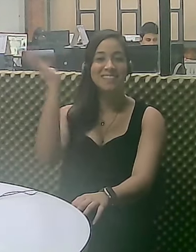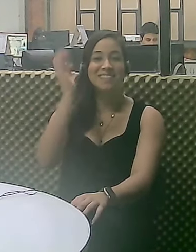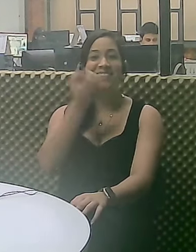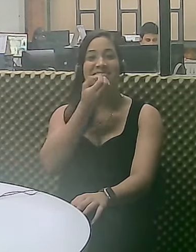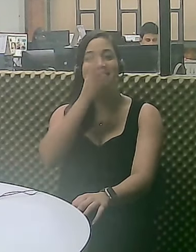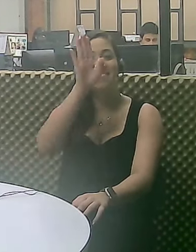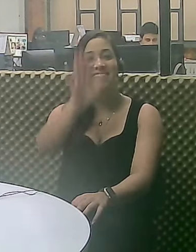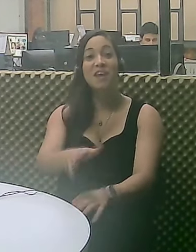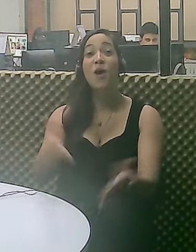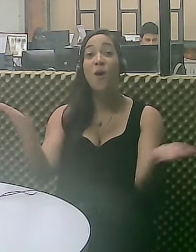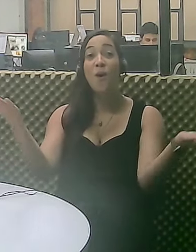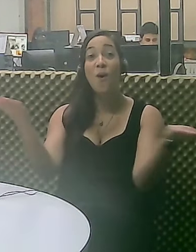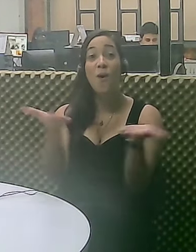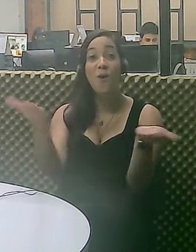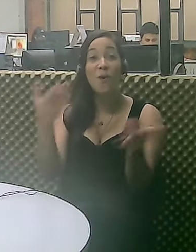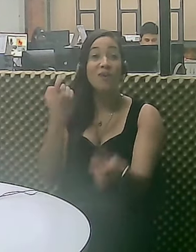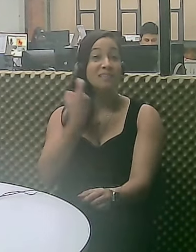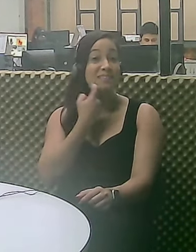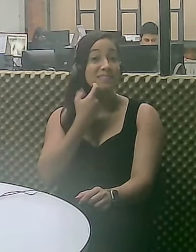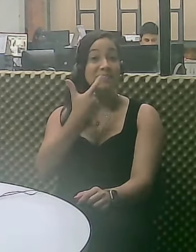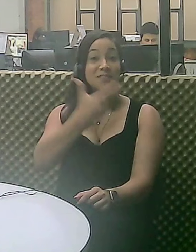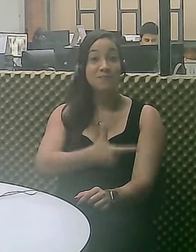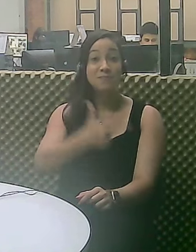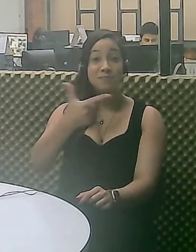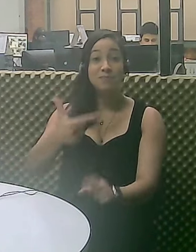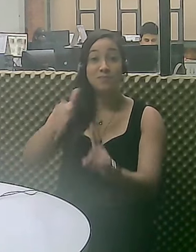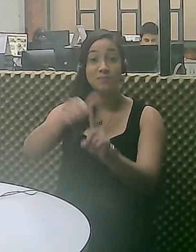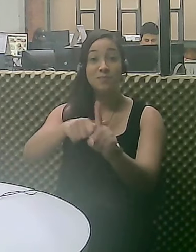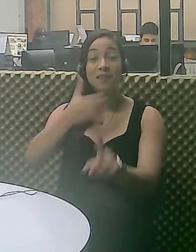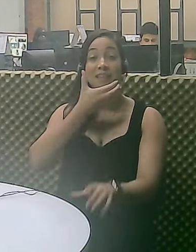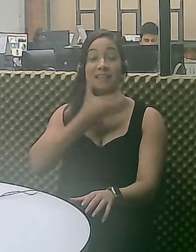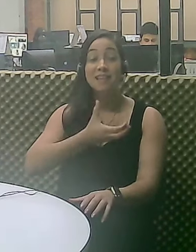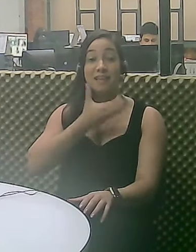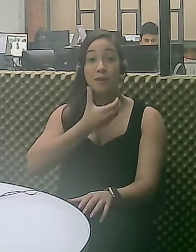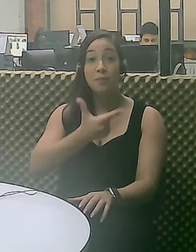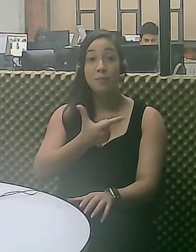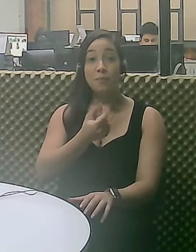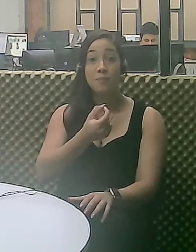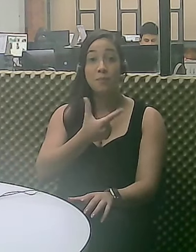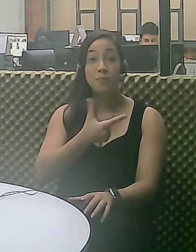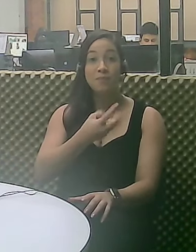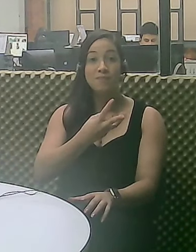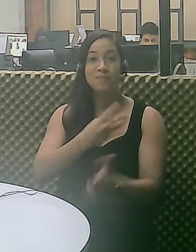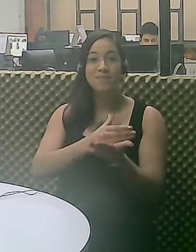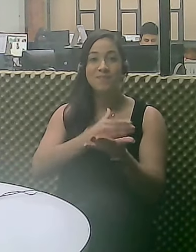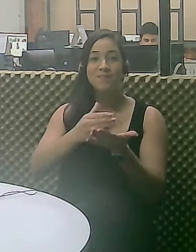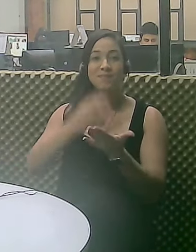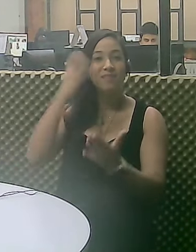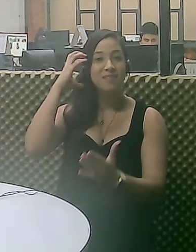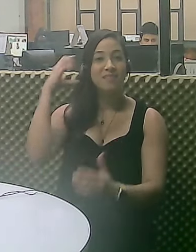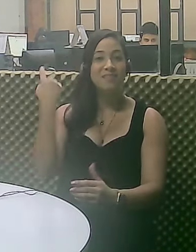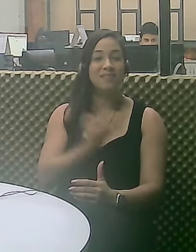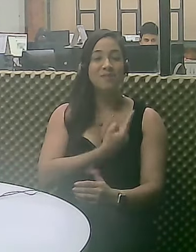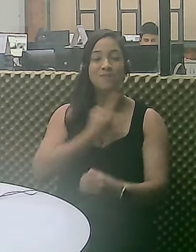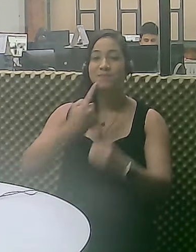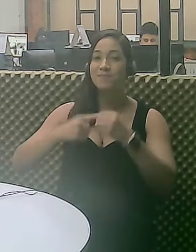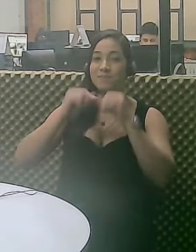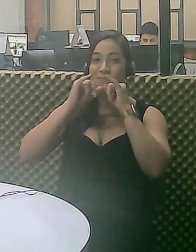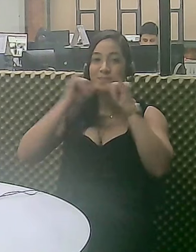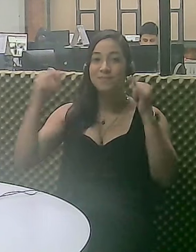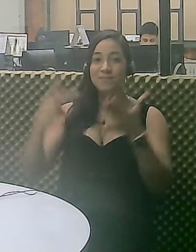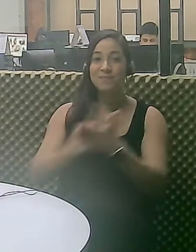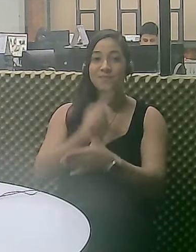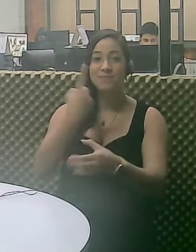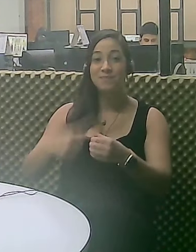Olá, boa tarde. Hoje é sexta-feira, dia 22 de dezembro de 2023. Está no ar a Rádio Nossa Cidade com boletim de notícias sobre